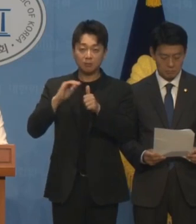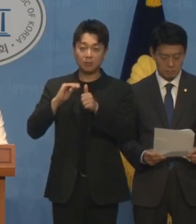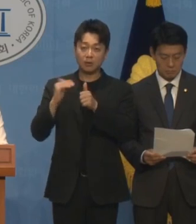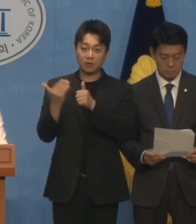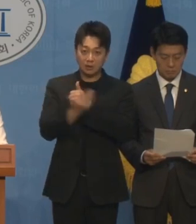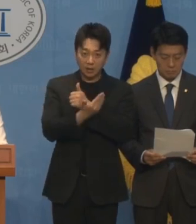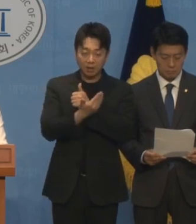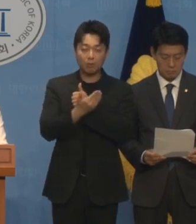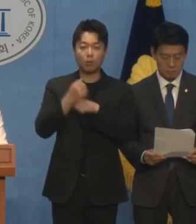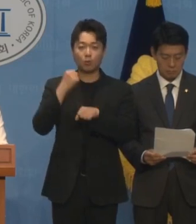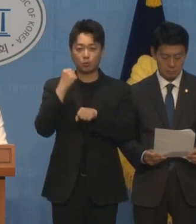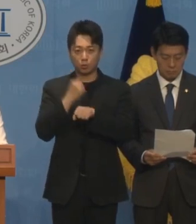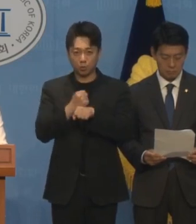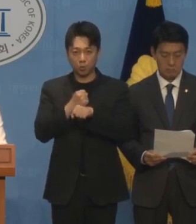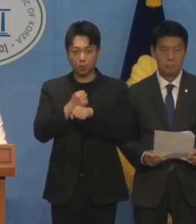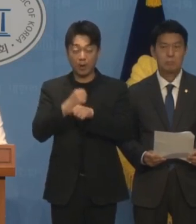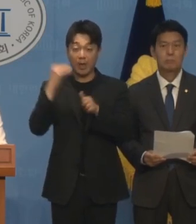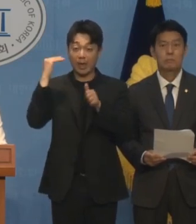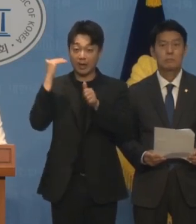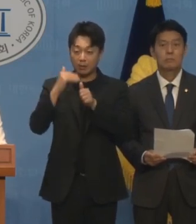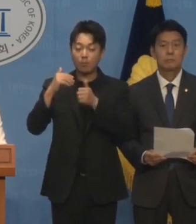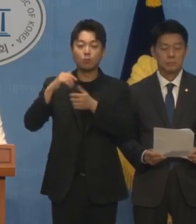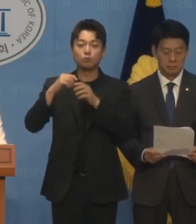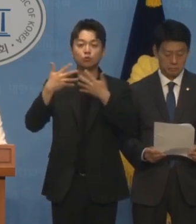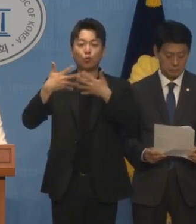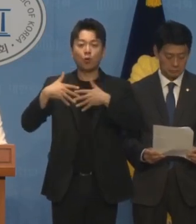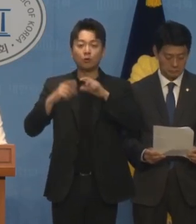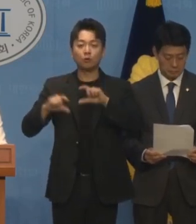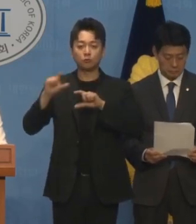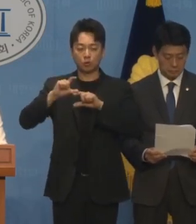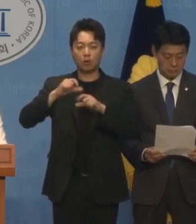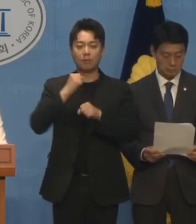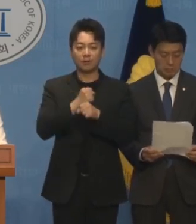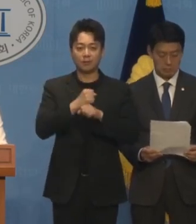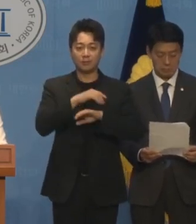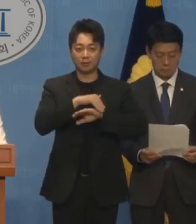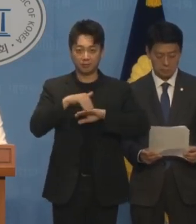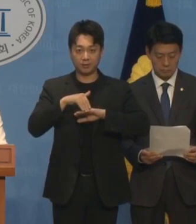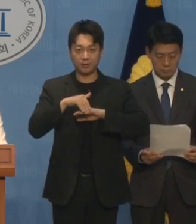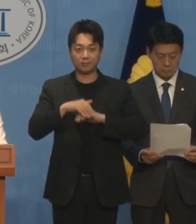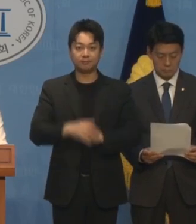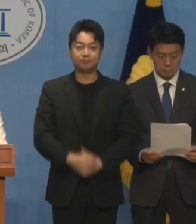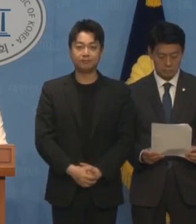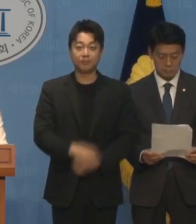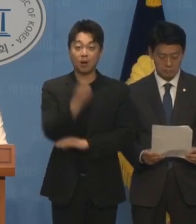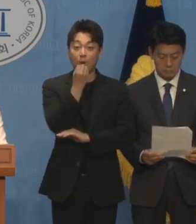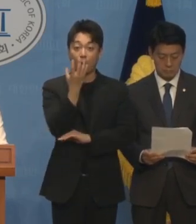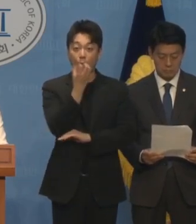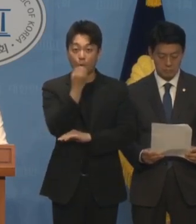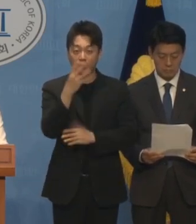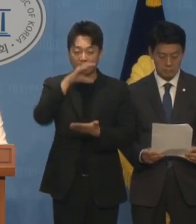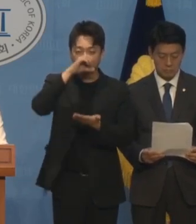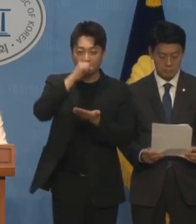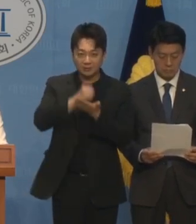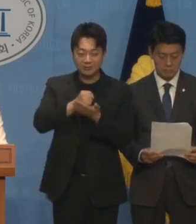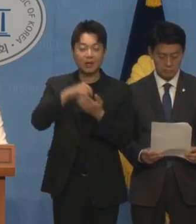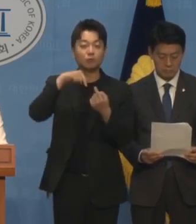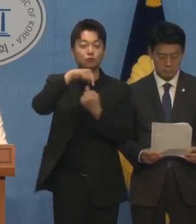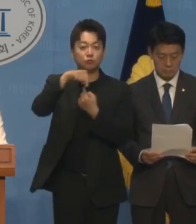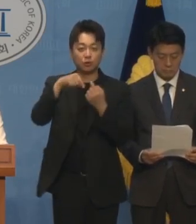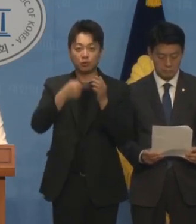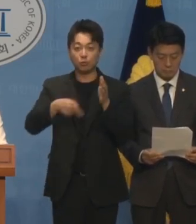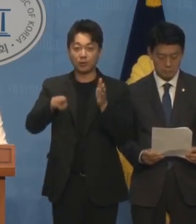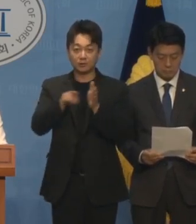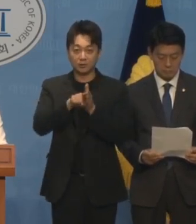해임 요건 강화를 위한 조항이 추가될 예정입니다. 또한 언론 정상화의 시급성을 감안해 개정 법률이